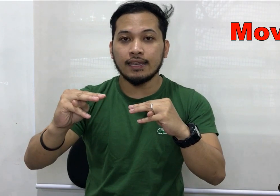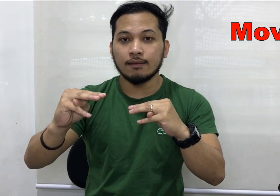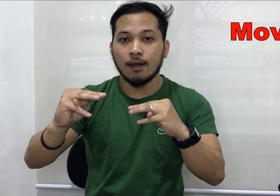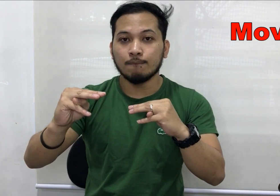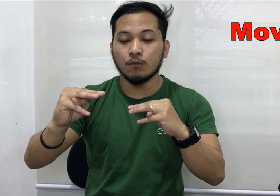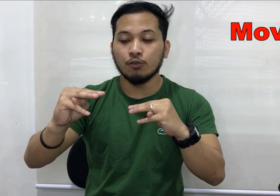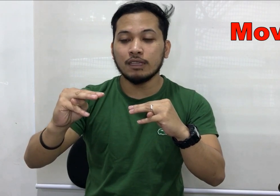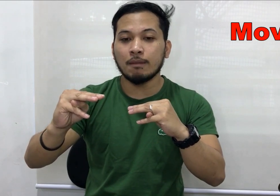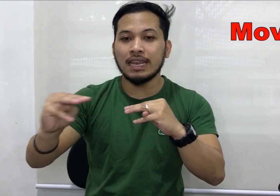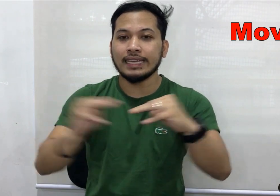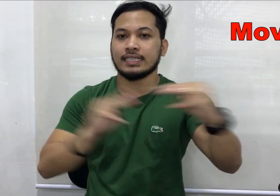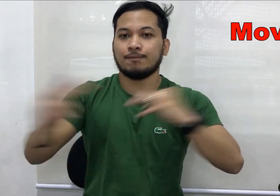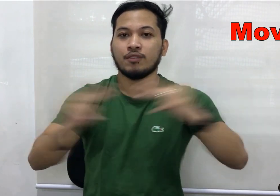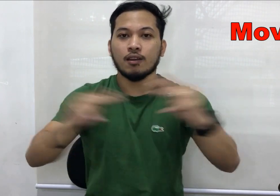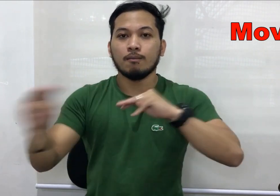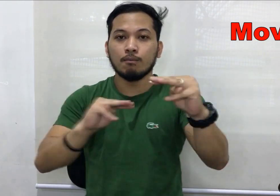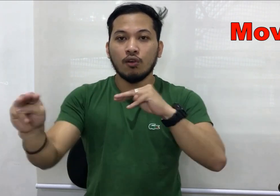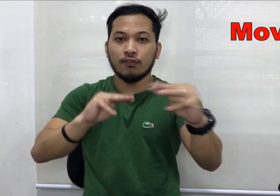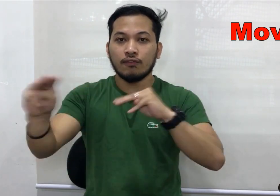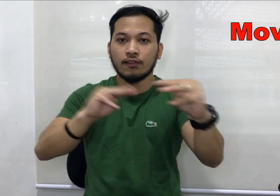then move na mabilis. Move.